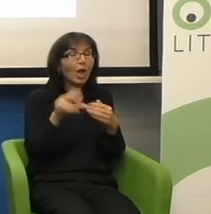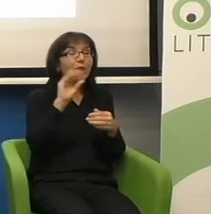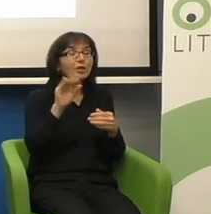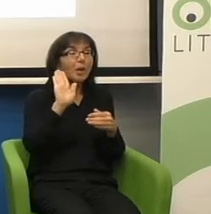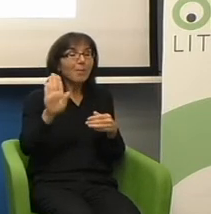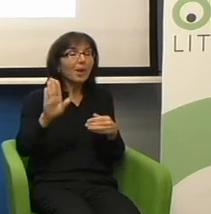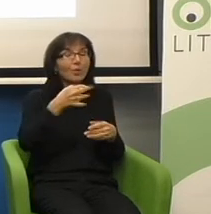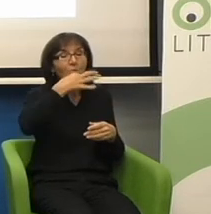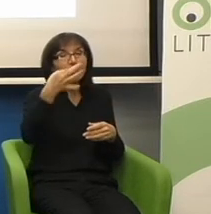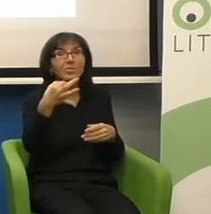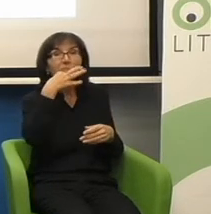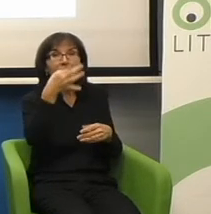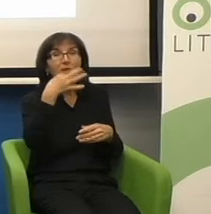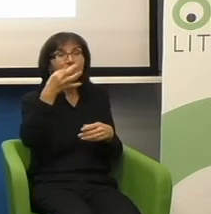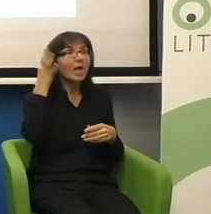te rozmowy